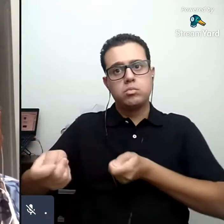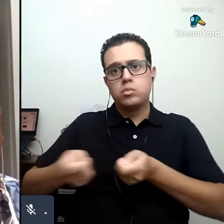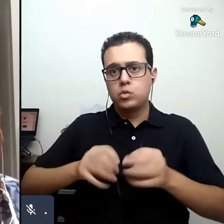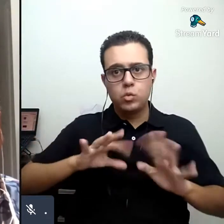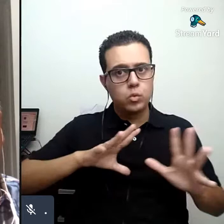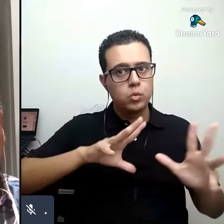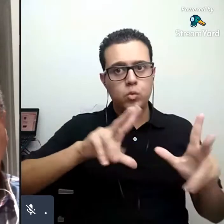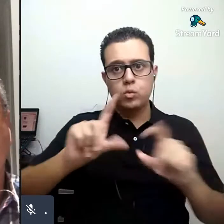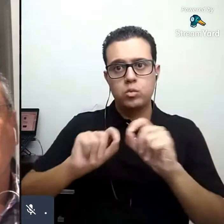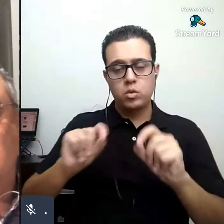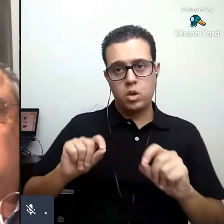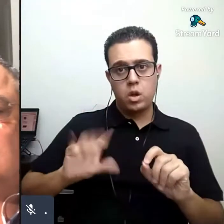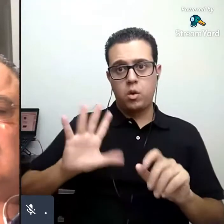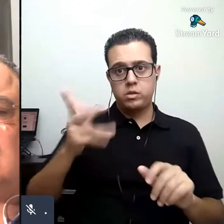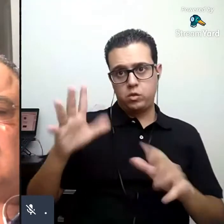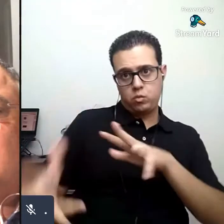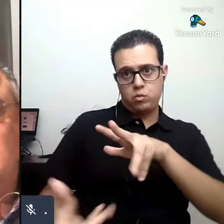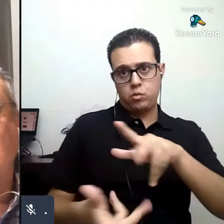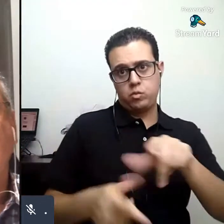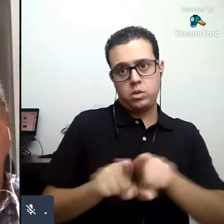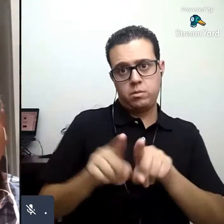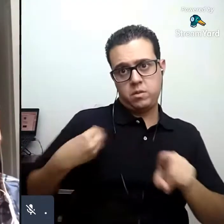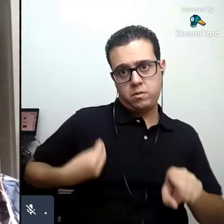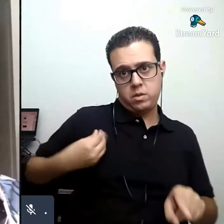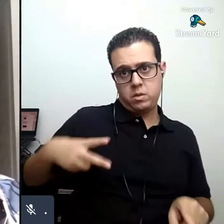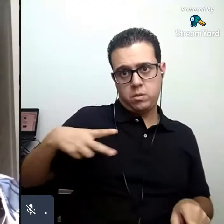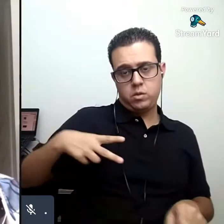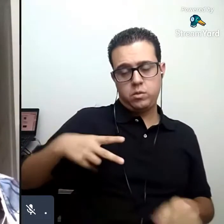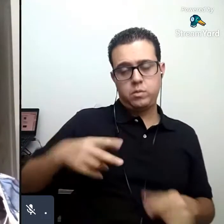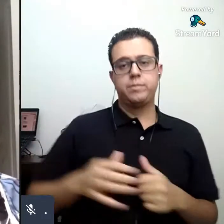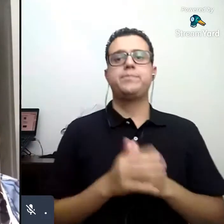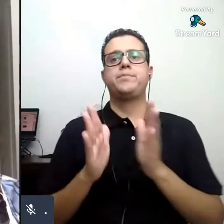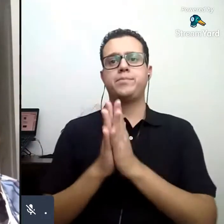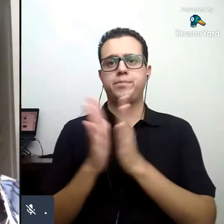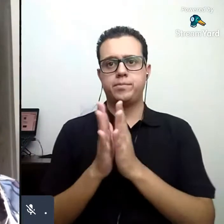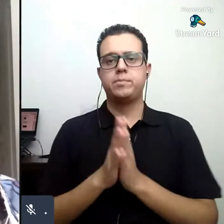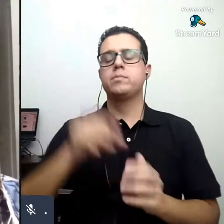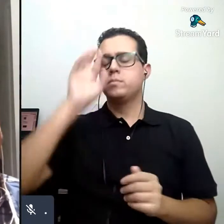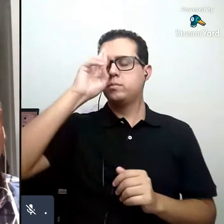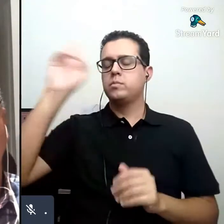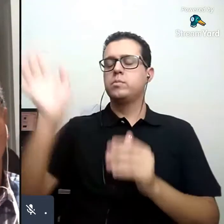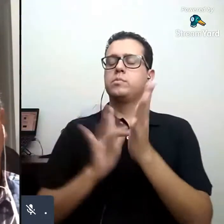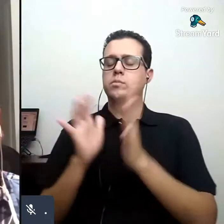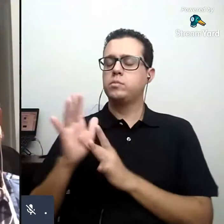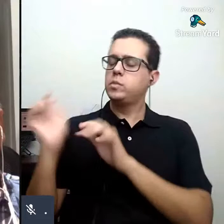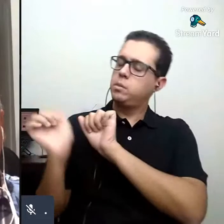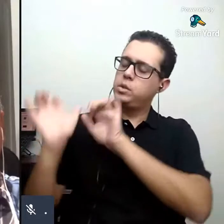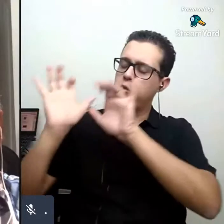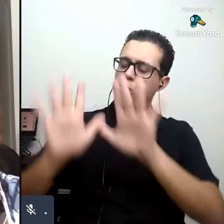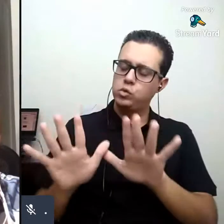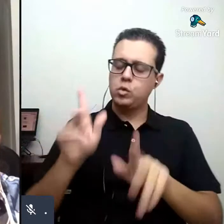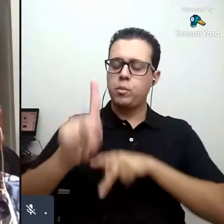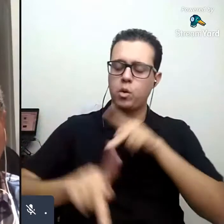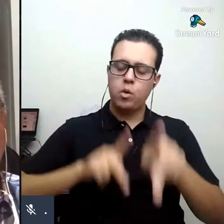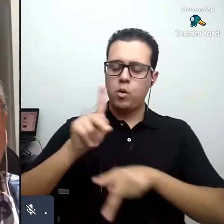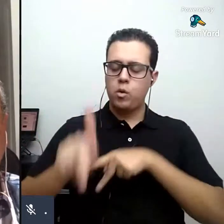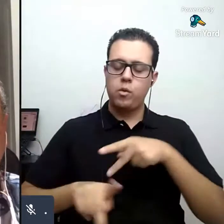particular. Senhor Jesus, que tu possas abençoar o teu povo, que se reúne em volta da tua